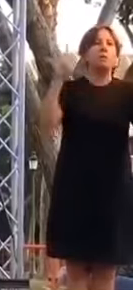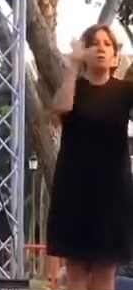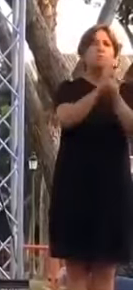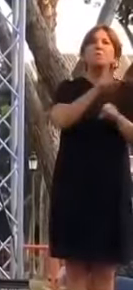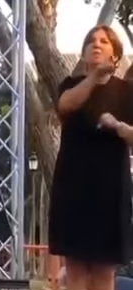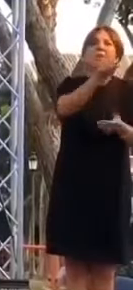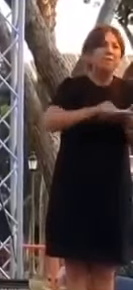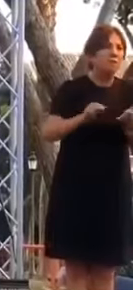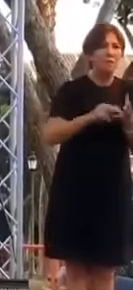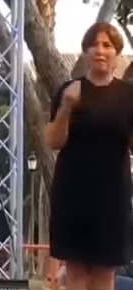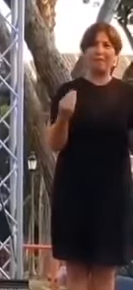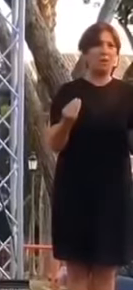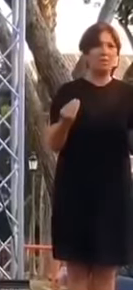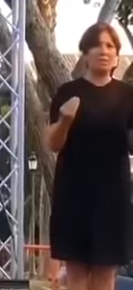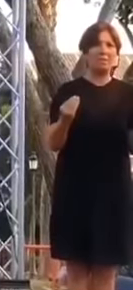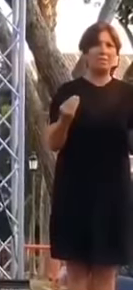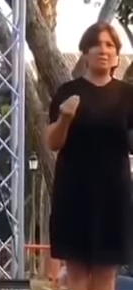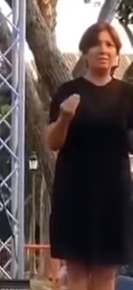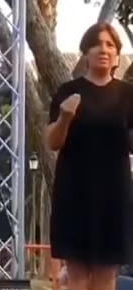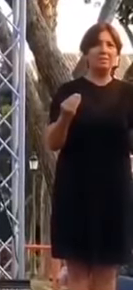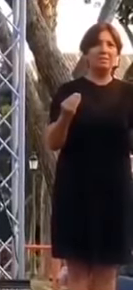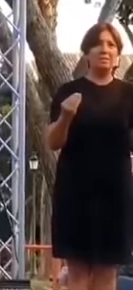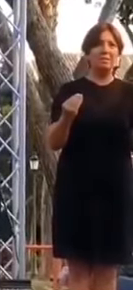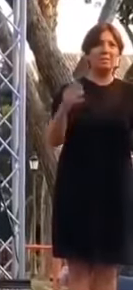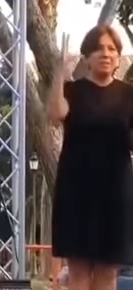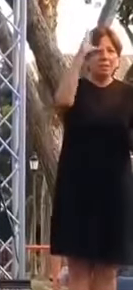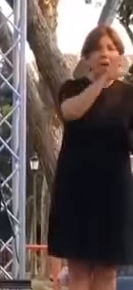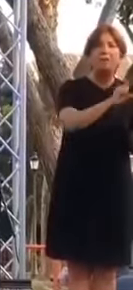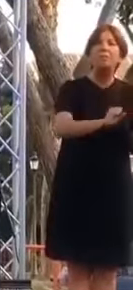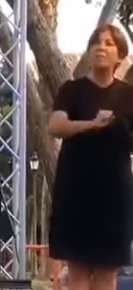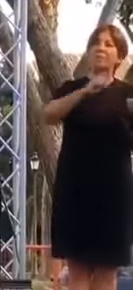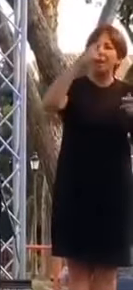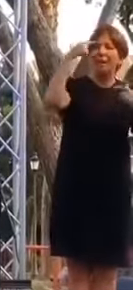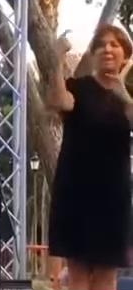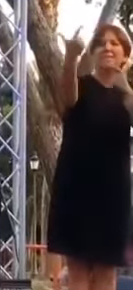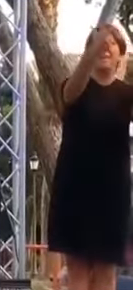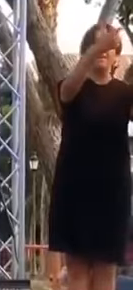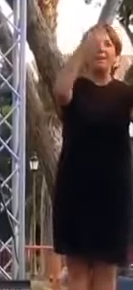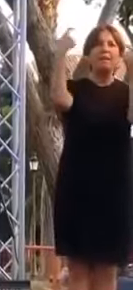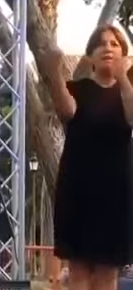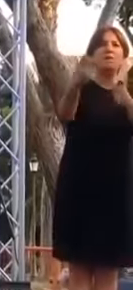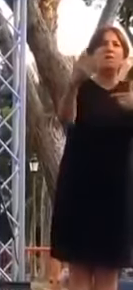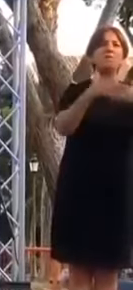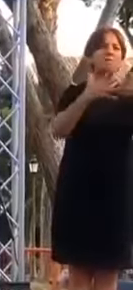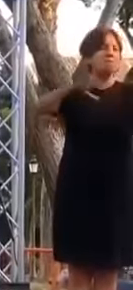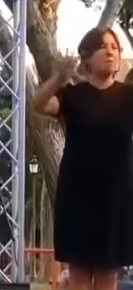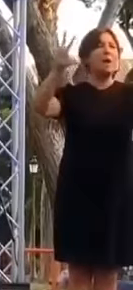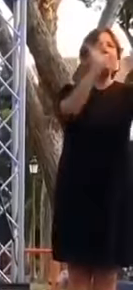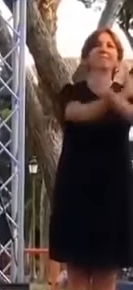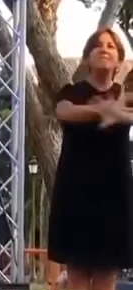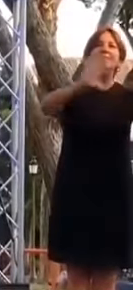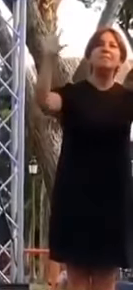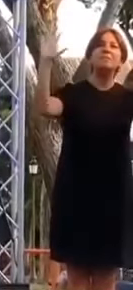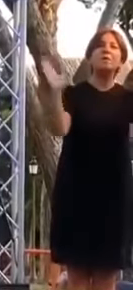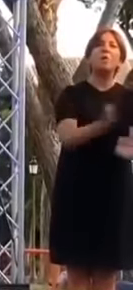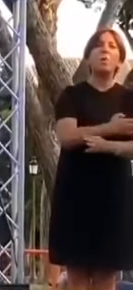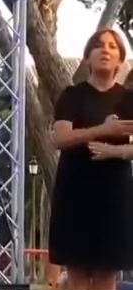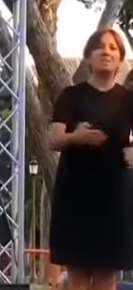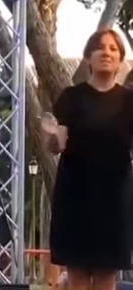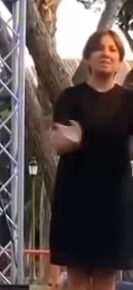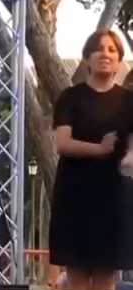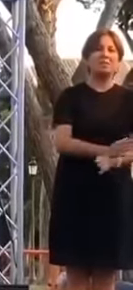E che andate a votare a fare? Vi rendete conto del delirio? Tenersi le mani libere su qualunque